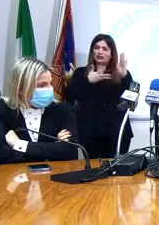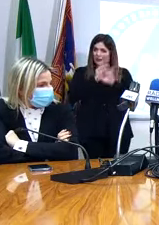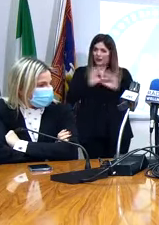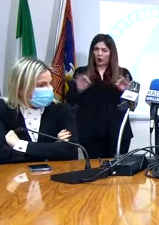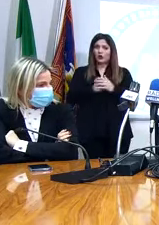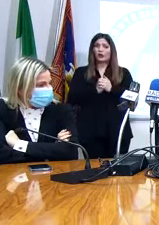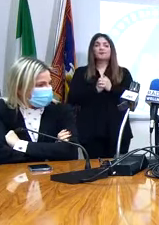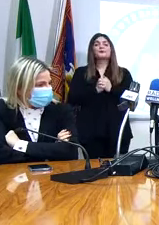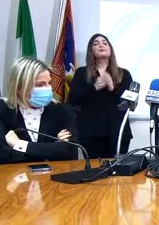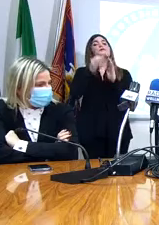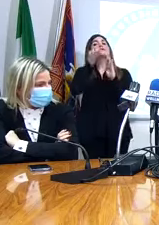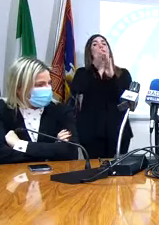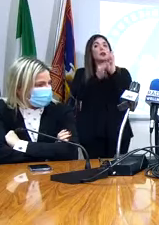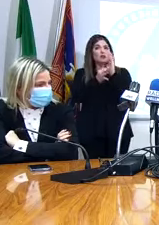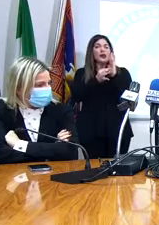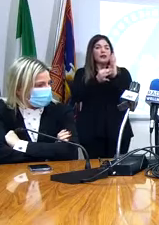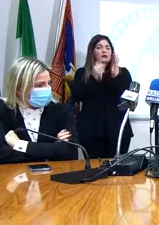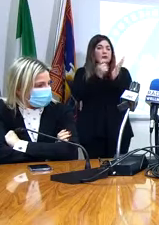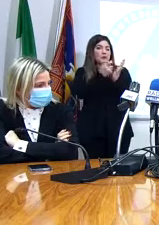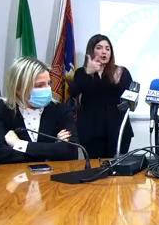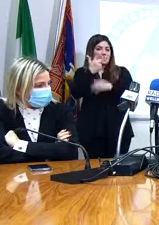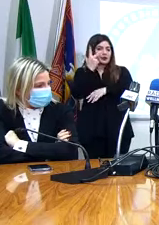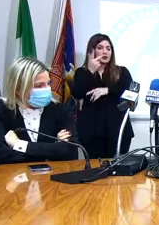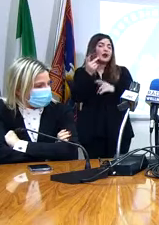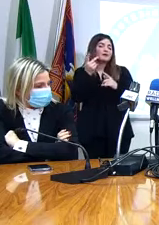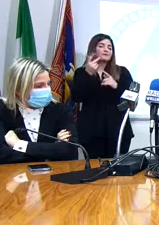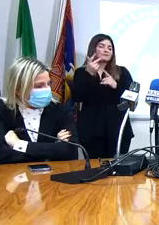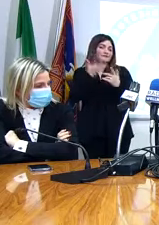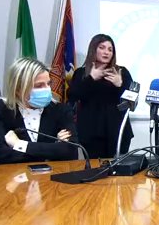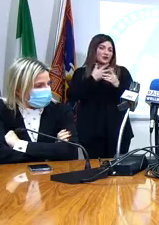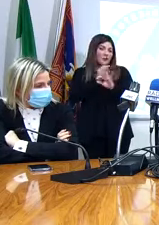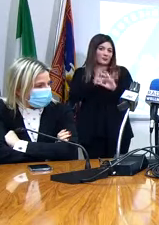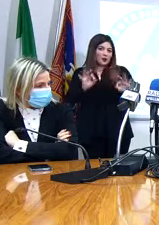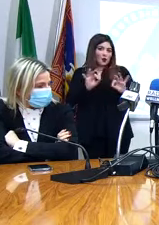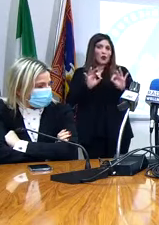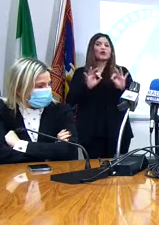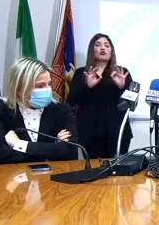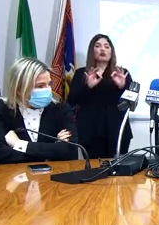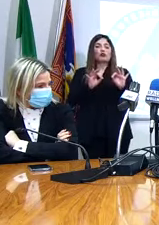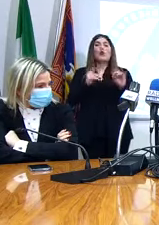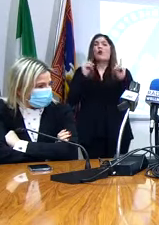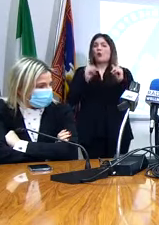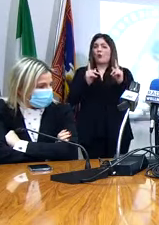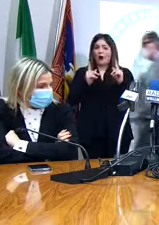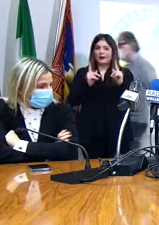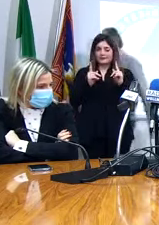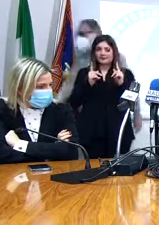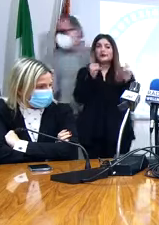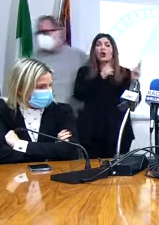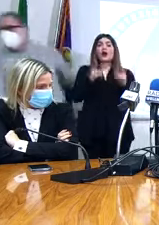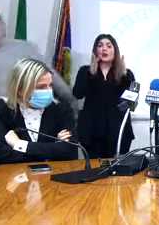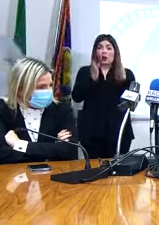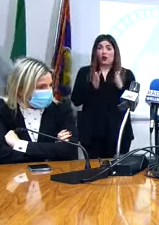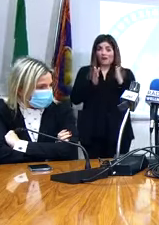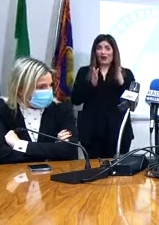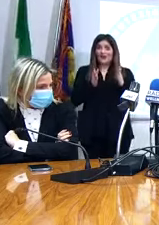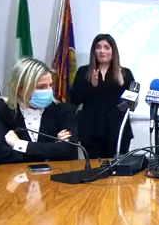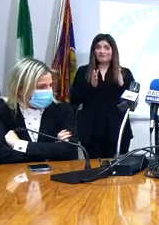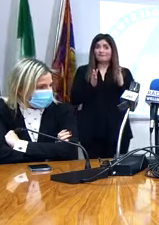dati che ci servono ce li abbiamo e sono rappresentati intanto dei ricoveri, che